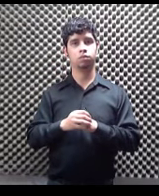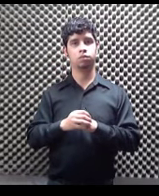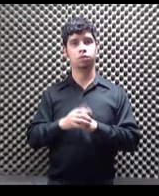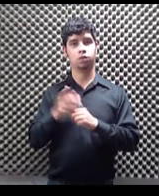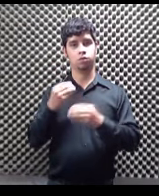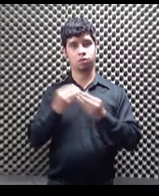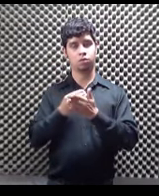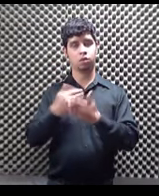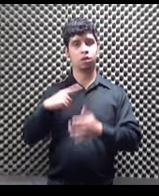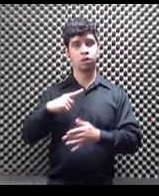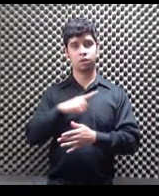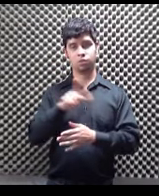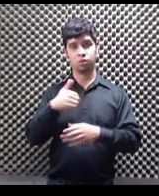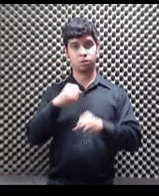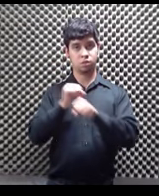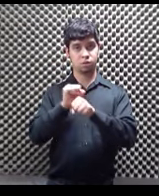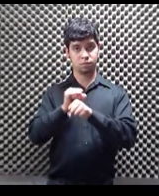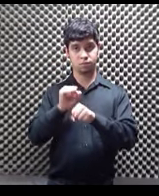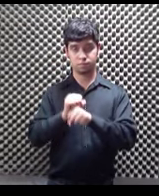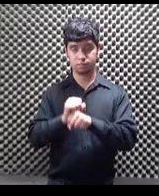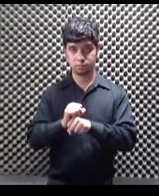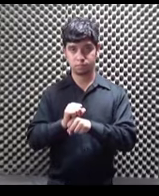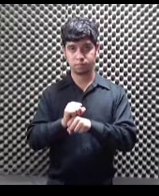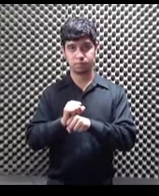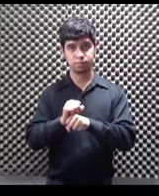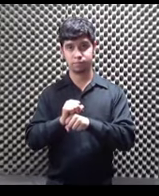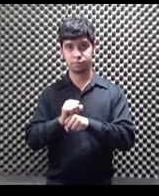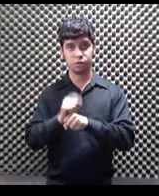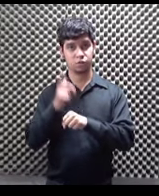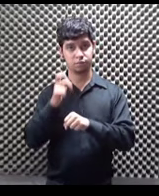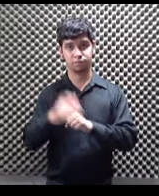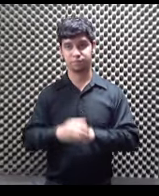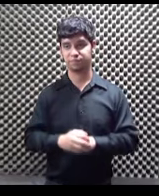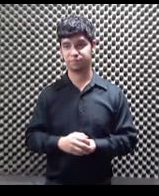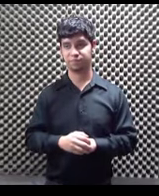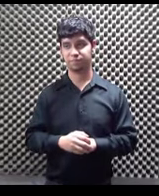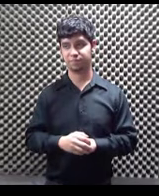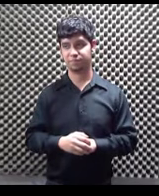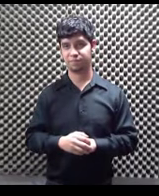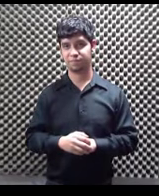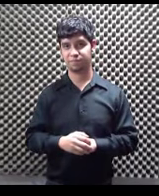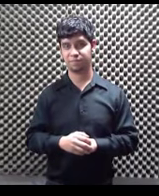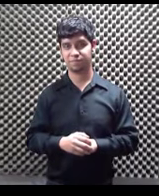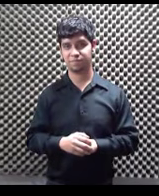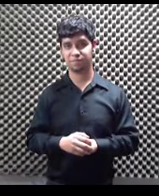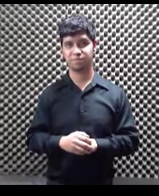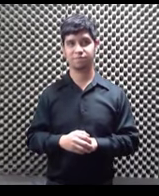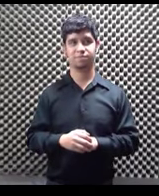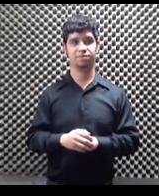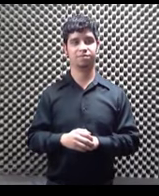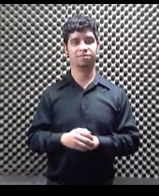Legislativos y Departamento del Trabajo. Produce Cuarzo Blanco en su 25 aniversario. Los Justos. Te invita a Arte Fusión.